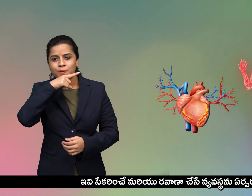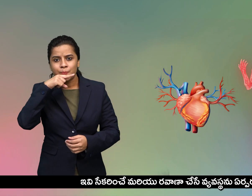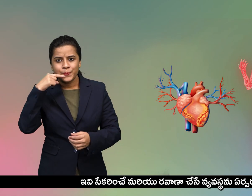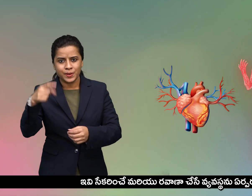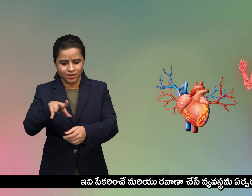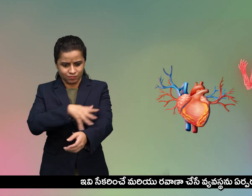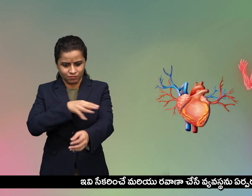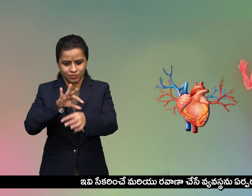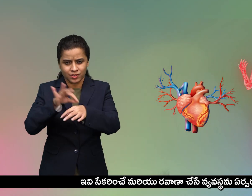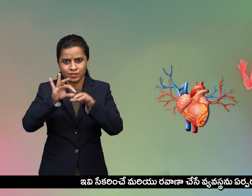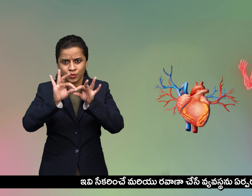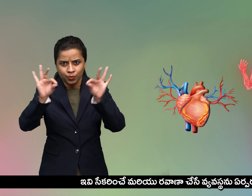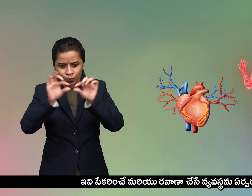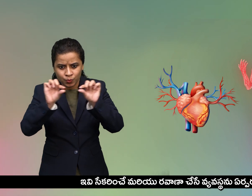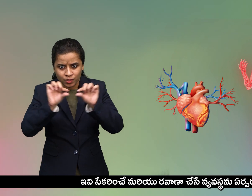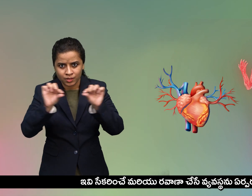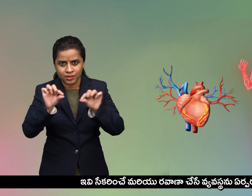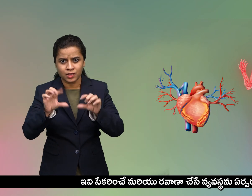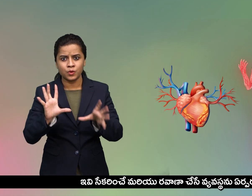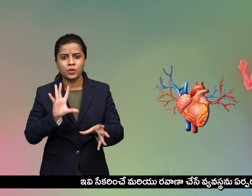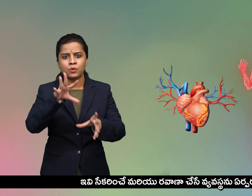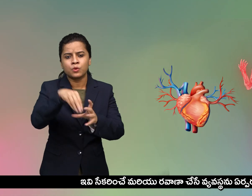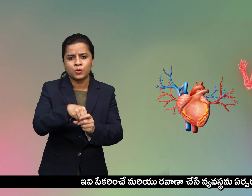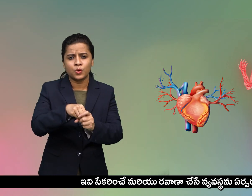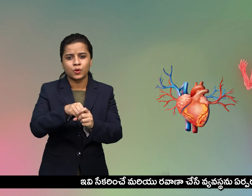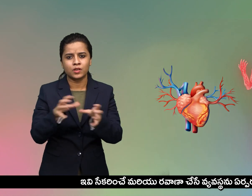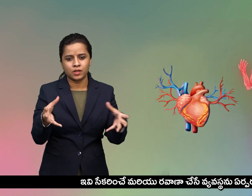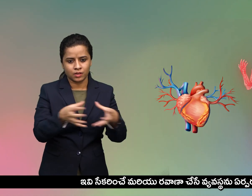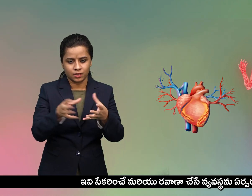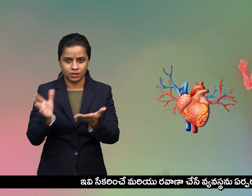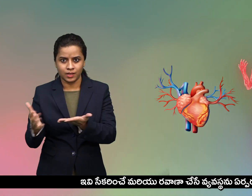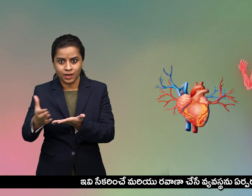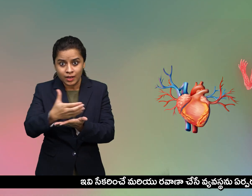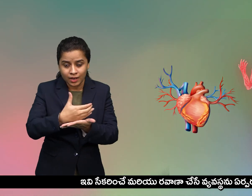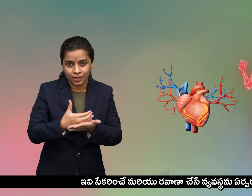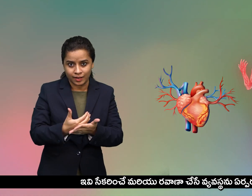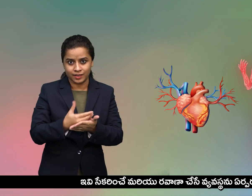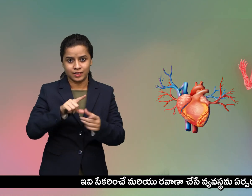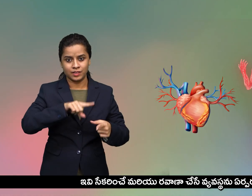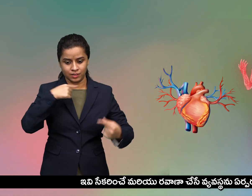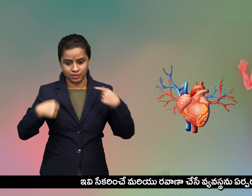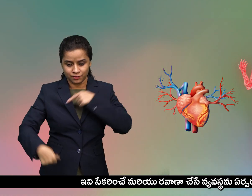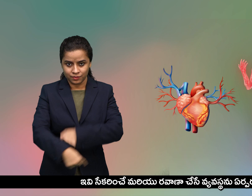ఇవి సేకరించే మరియు రవాణా చేసే వ్యవస్థను ఏర్పరుస్తాయి.